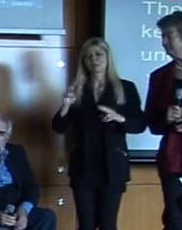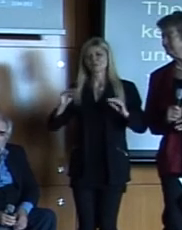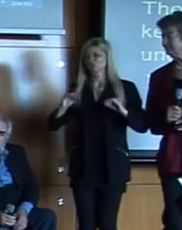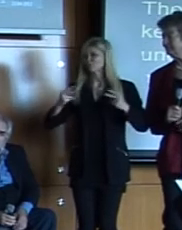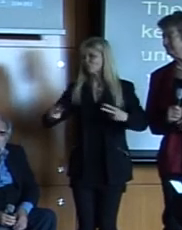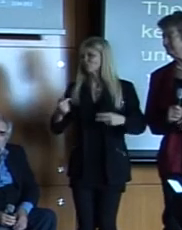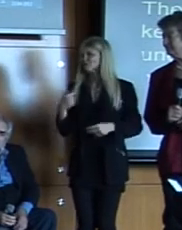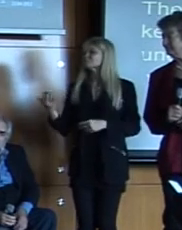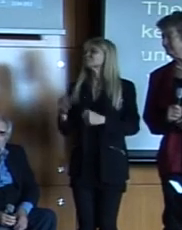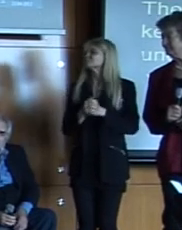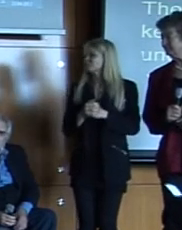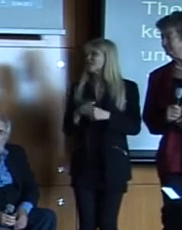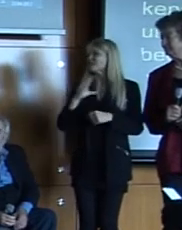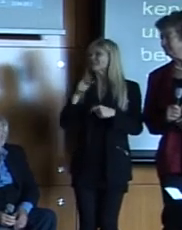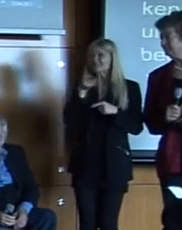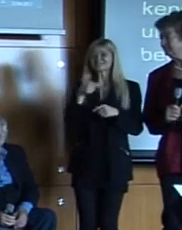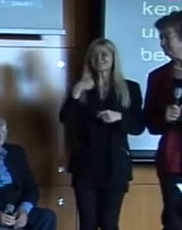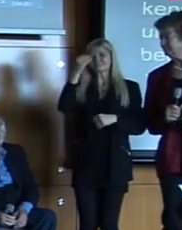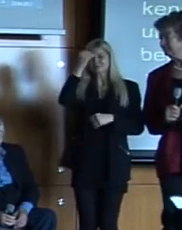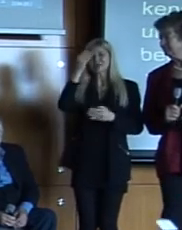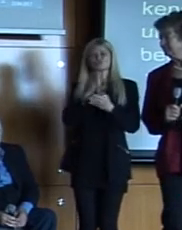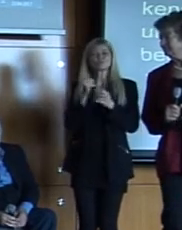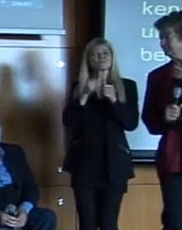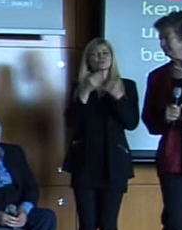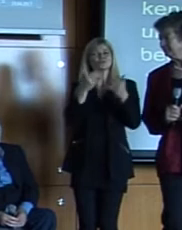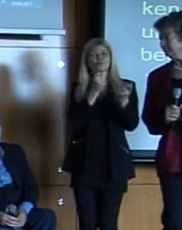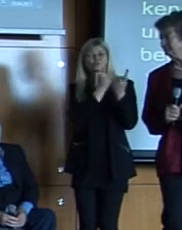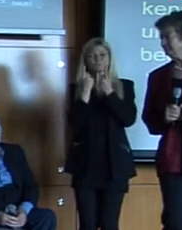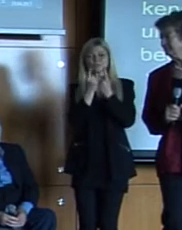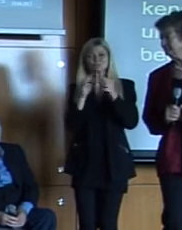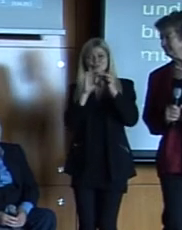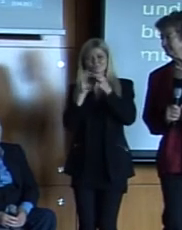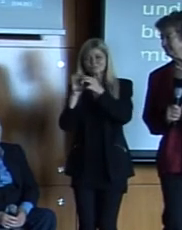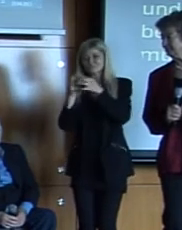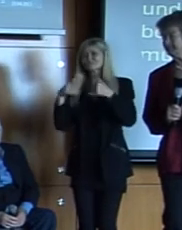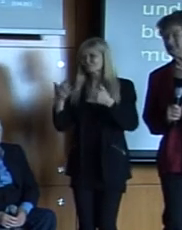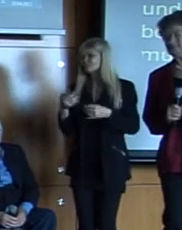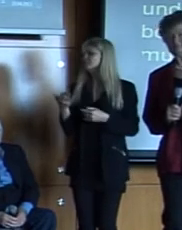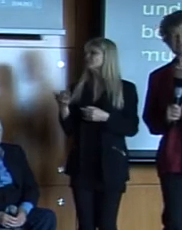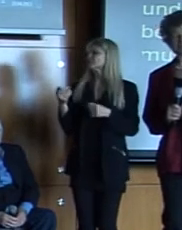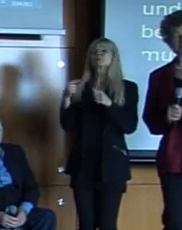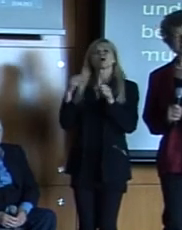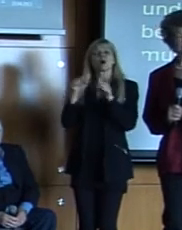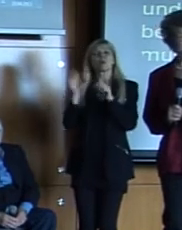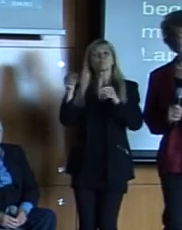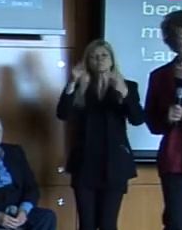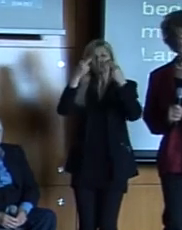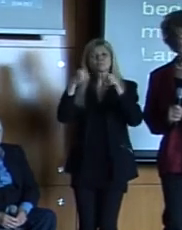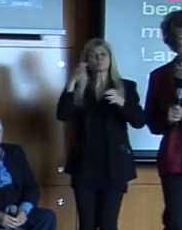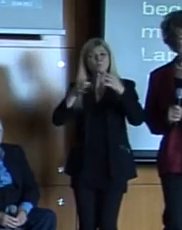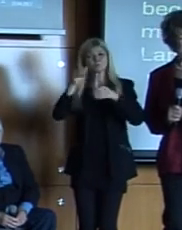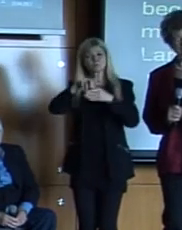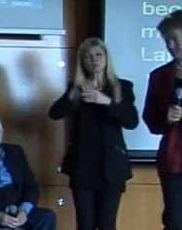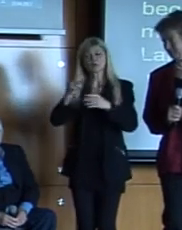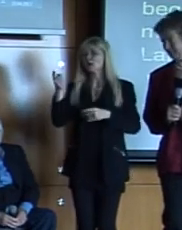ist, wenn man sich einmal in diese Situation versetzt. Wir haben es dann auch mit Blinden probiert in Klagenfurt. Wir haben dann mit der